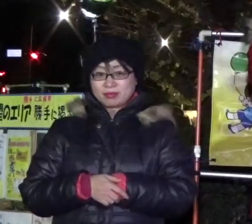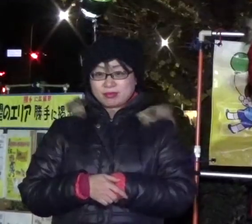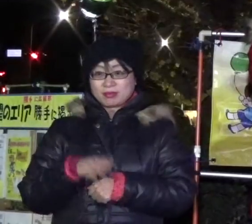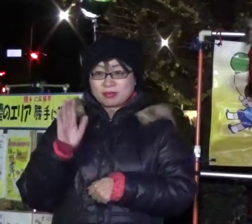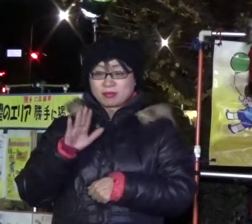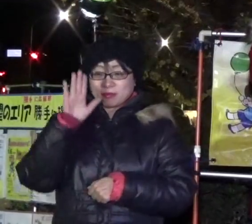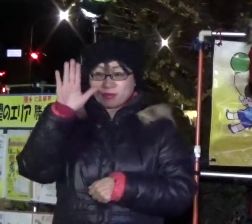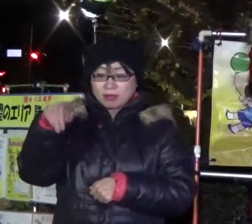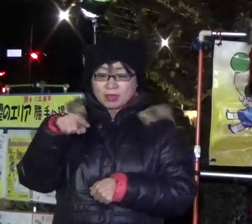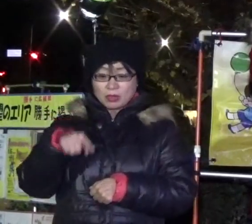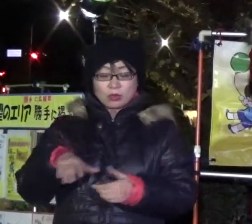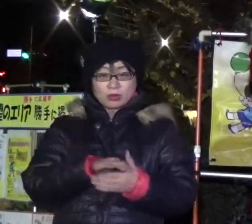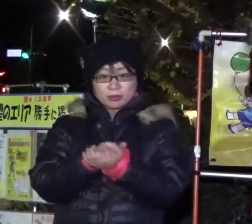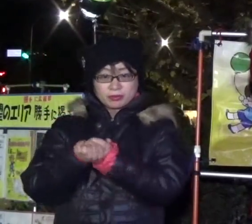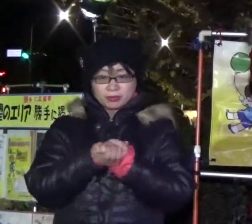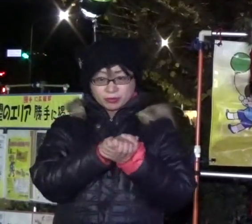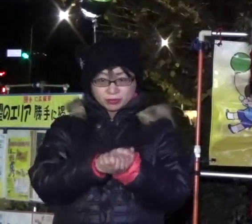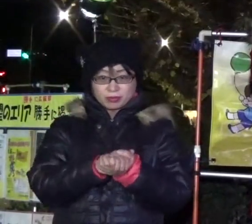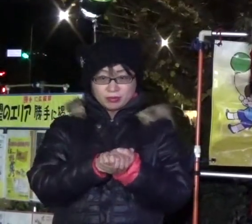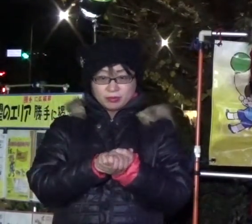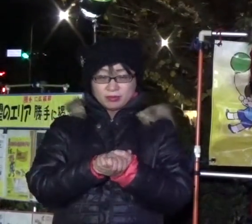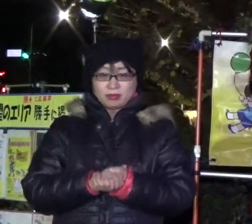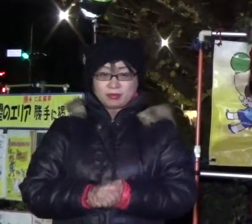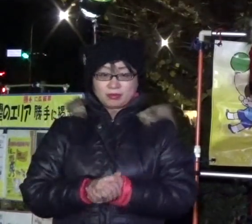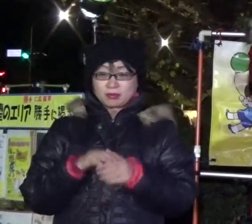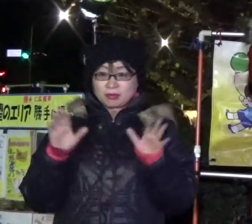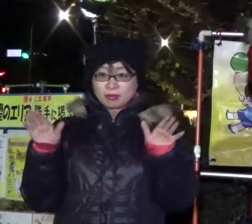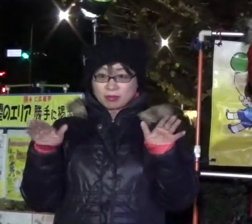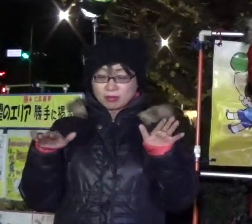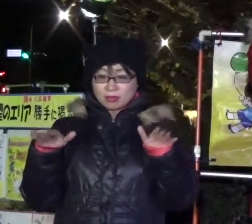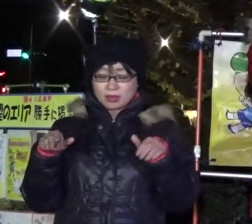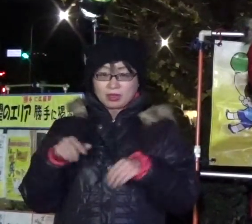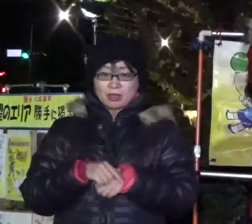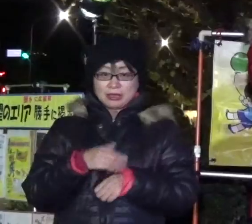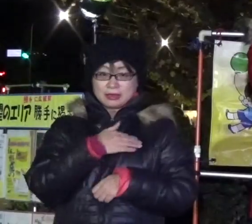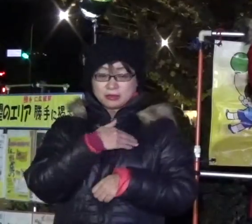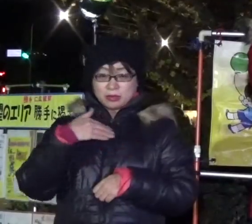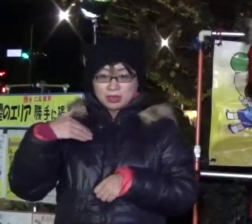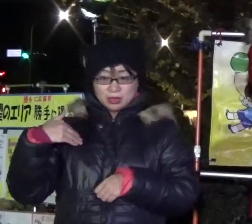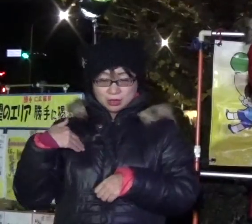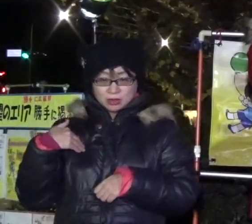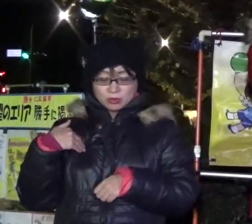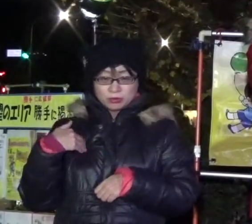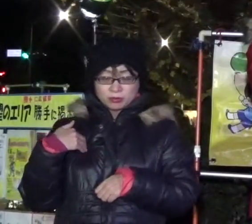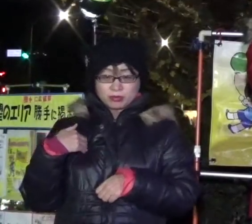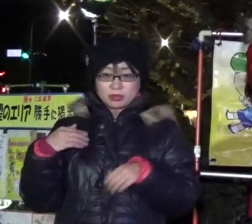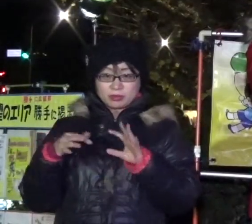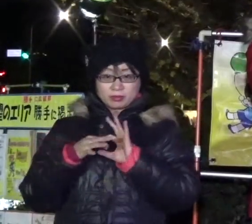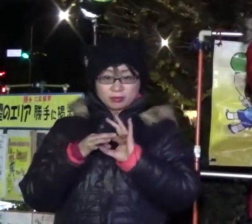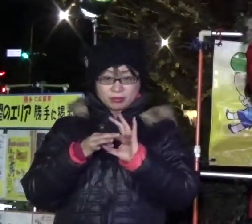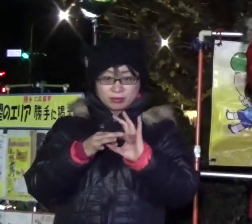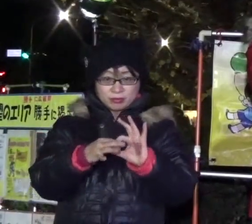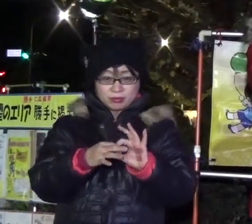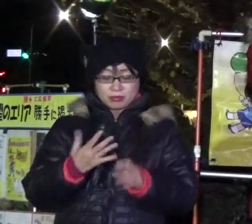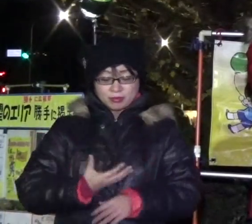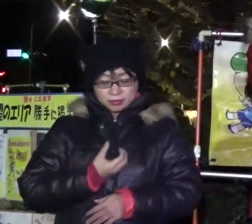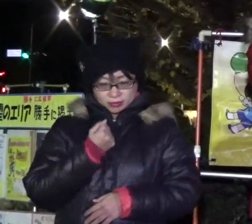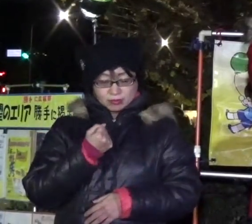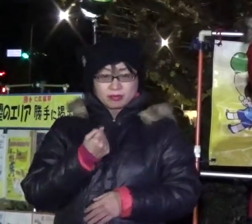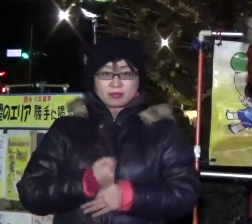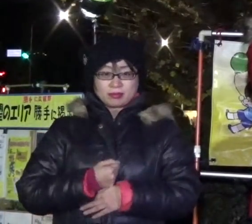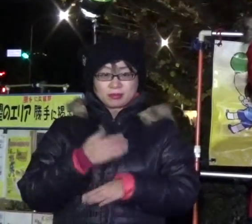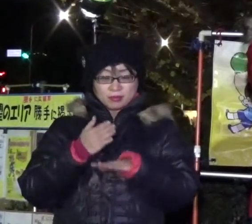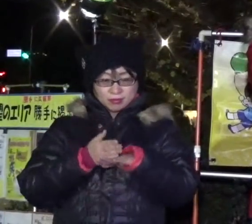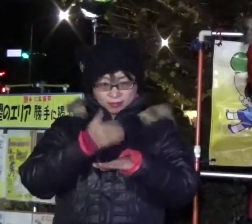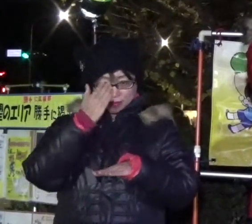これからここを仲間は勝ち取りのように自分でできることを自分らしく続けていくと信じています。ありが